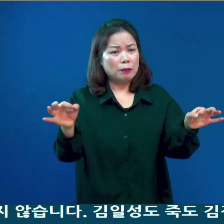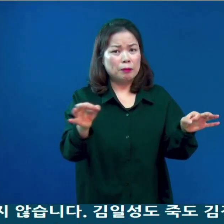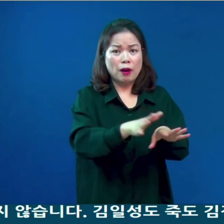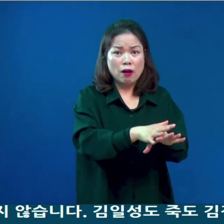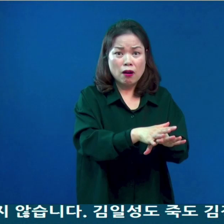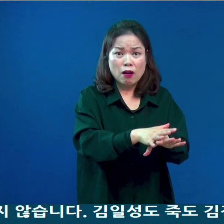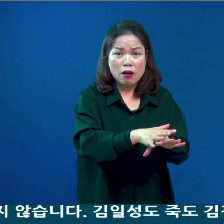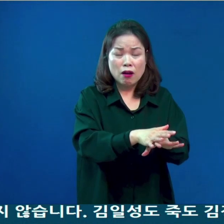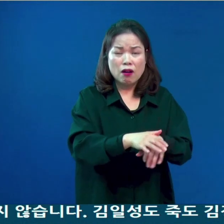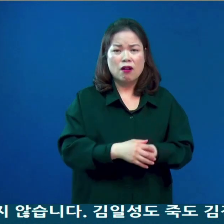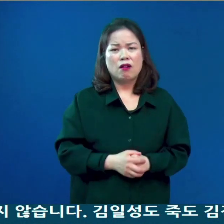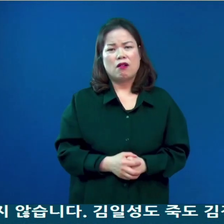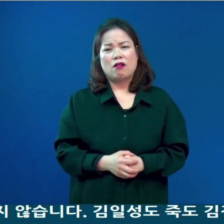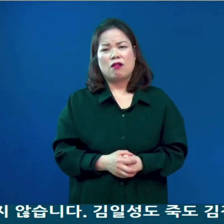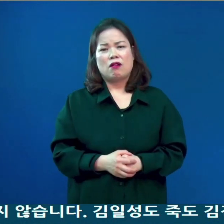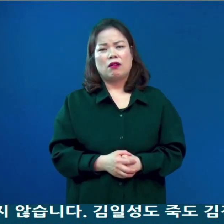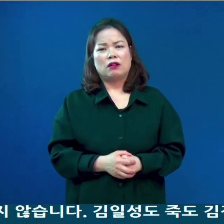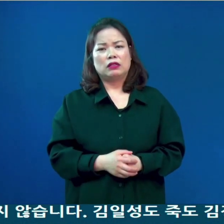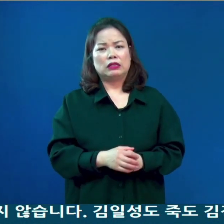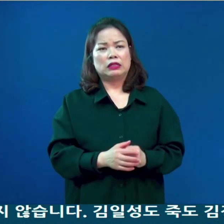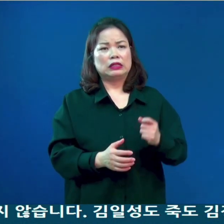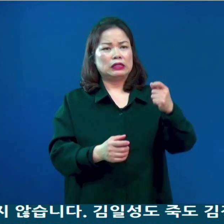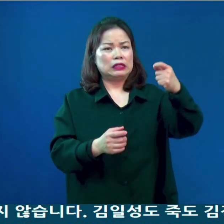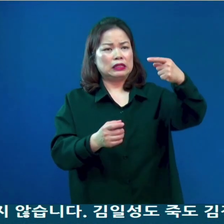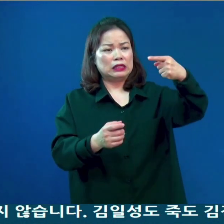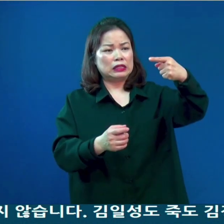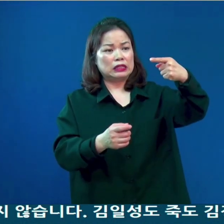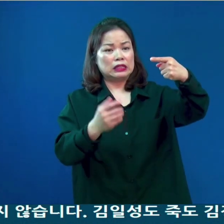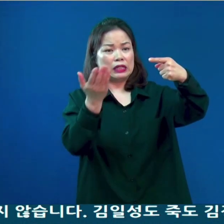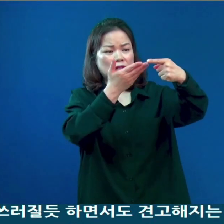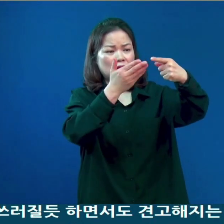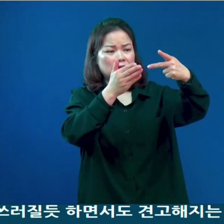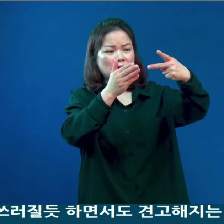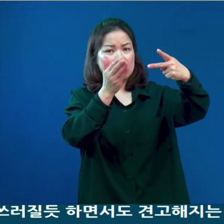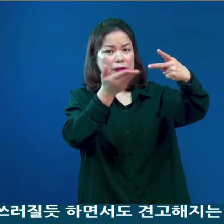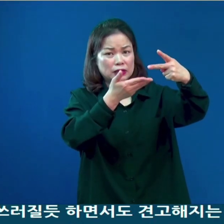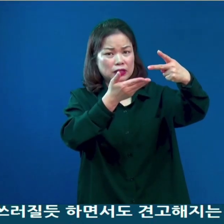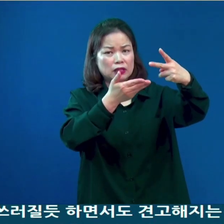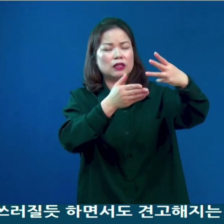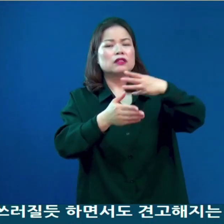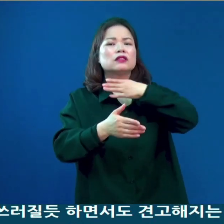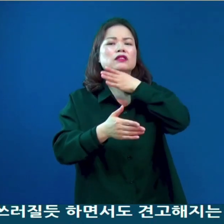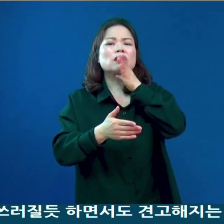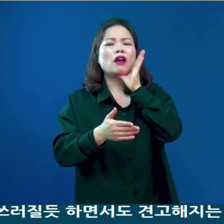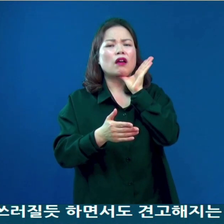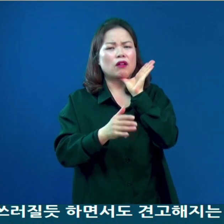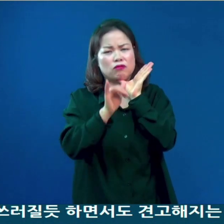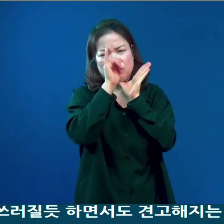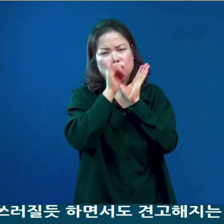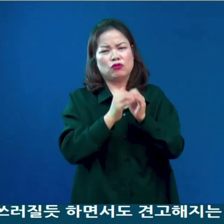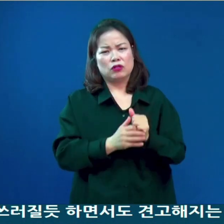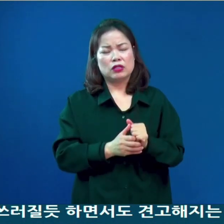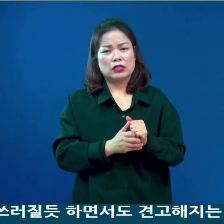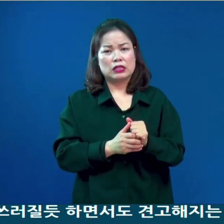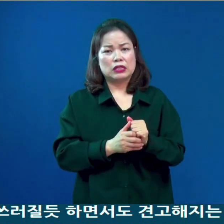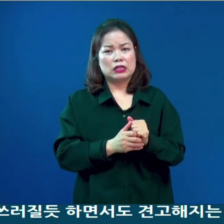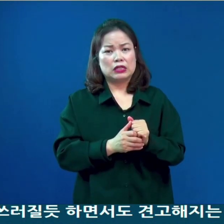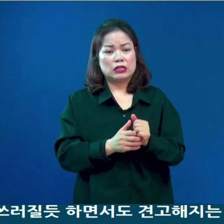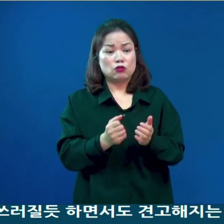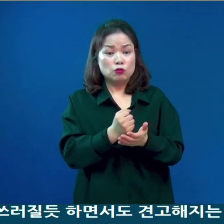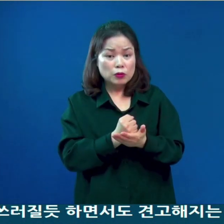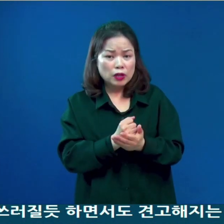계십니다. 이 세대 역시 고령화로 가고 있습니다. 그럼 운명을 갖고